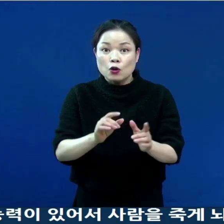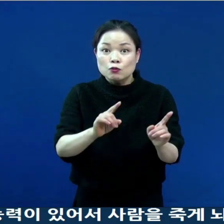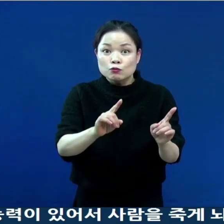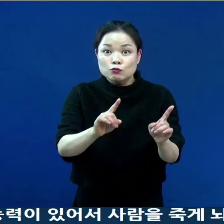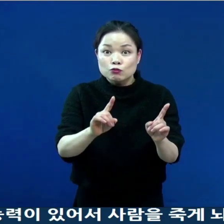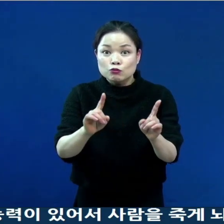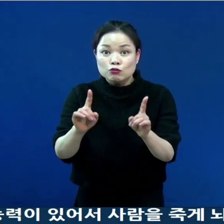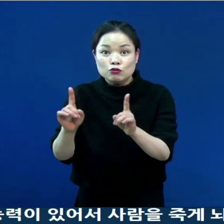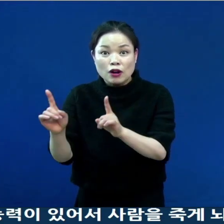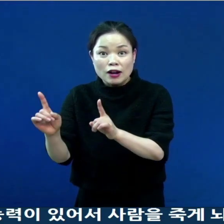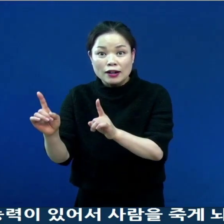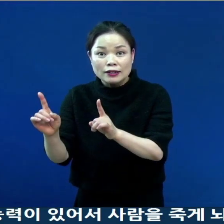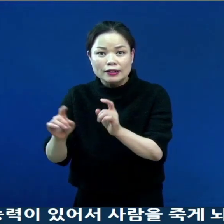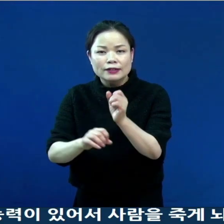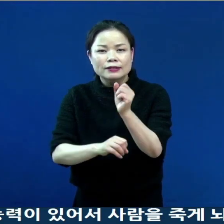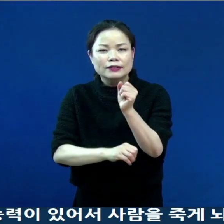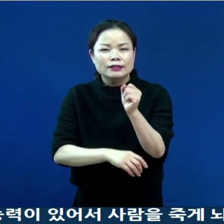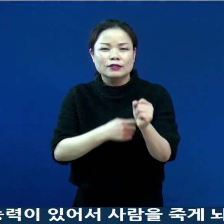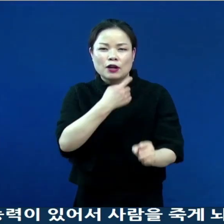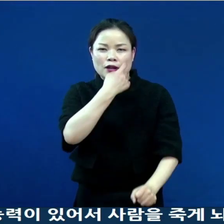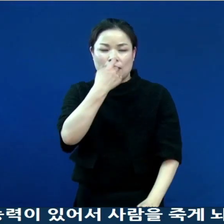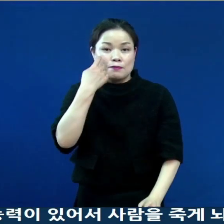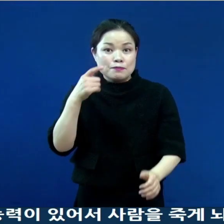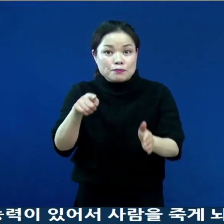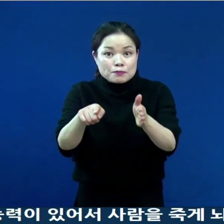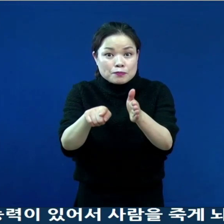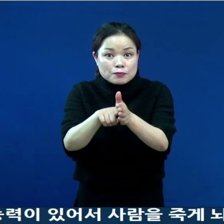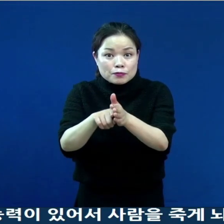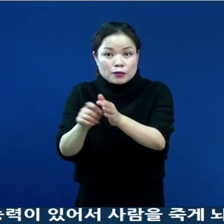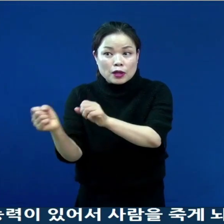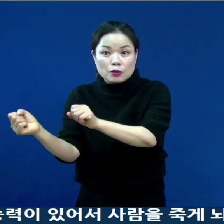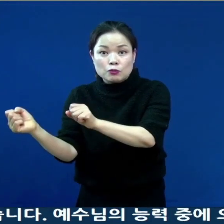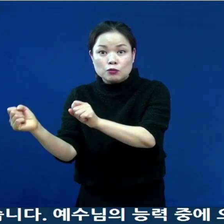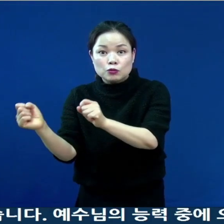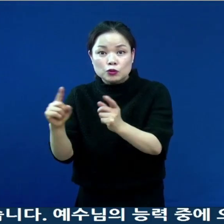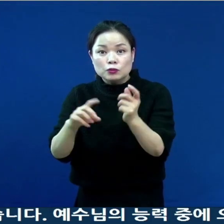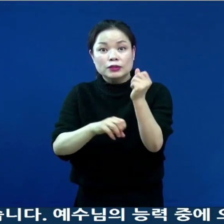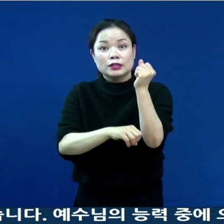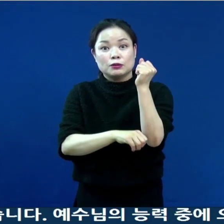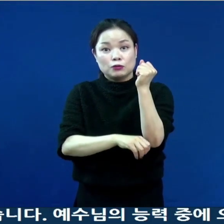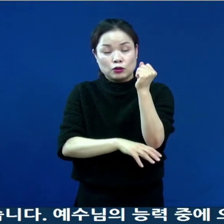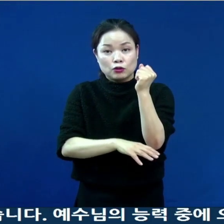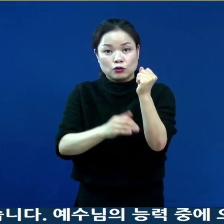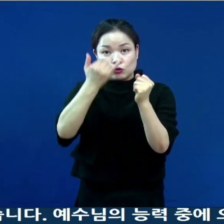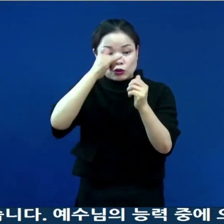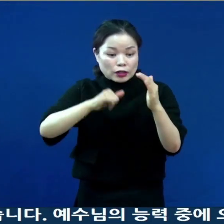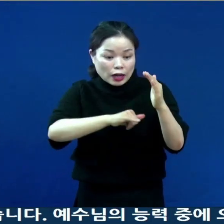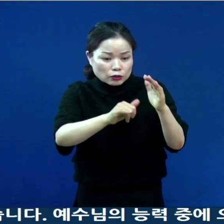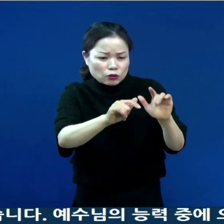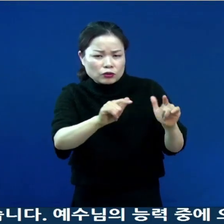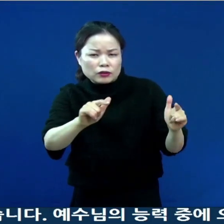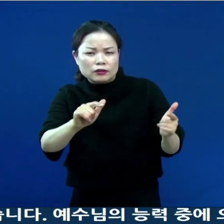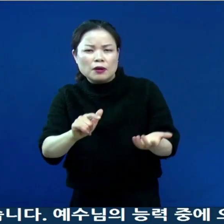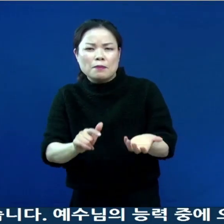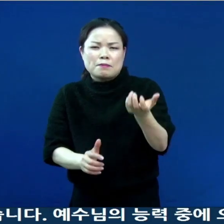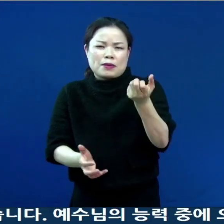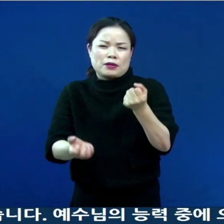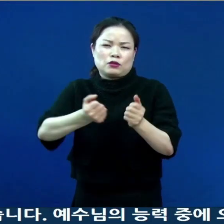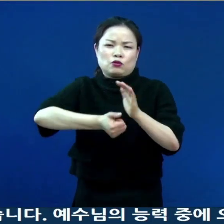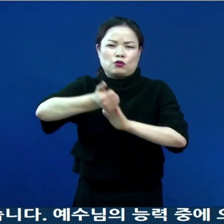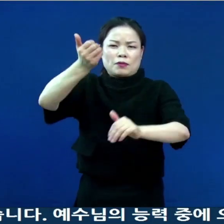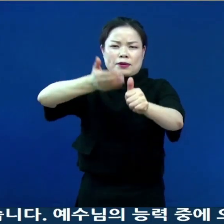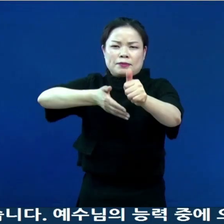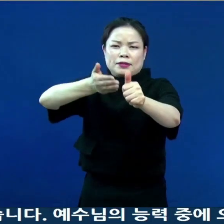부활에 근거한 믿음, 부활에 기반을 둔 믿음, 우리 충현의 온 가족들이 가질 수 있기를